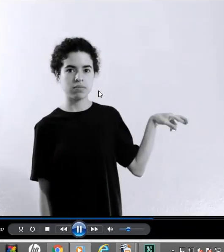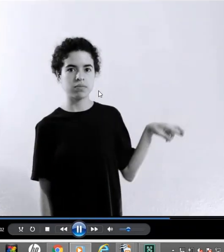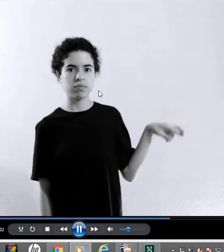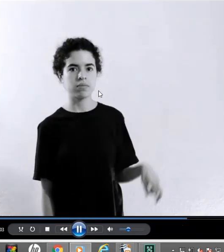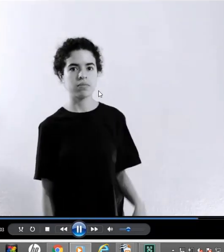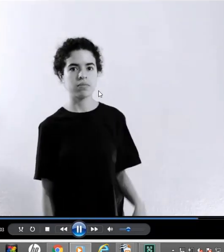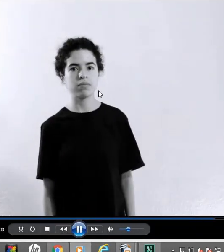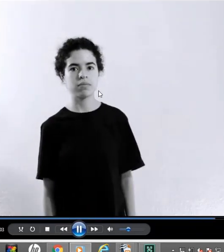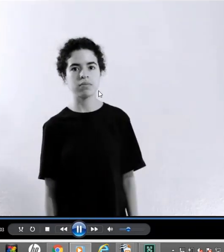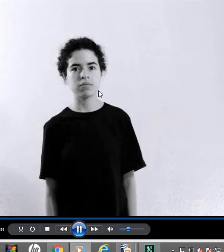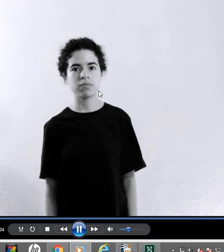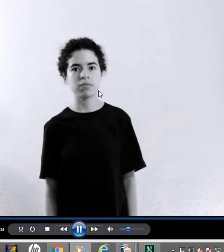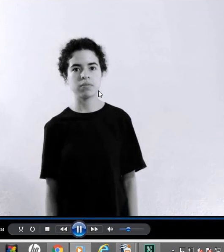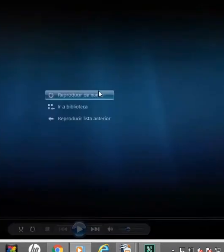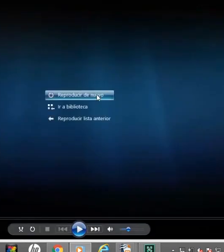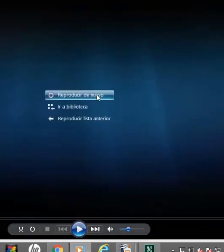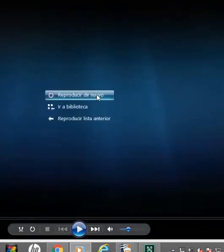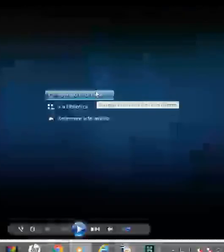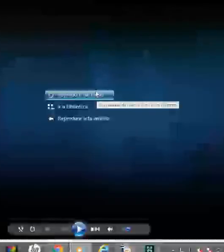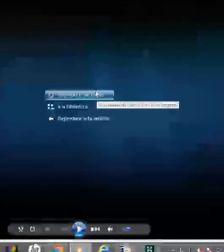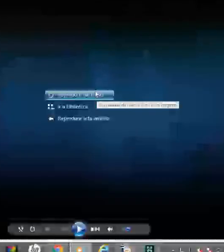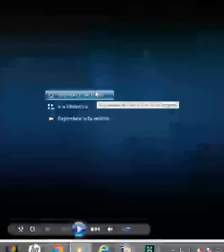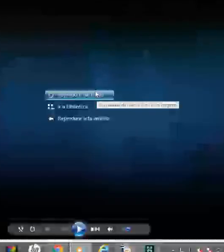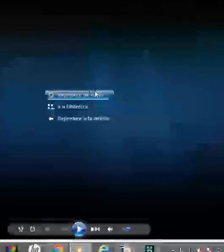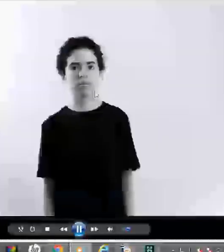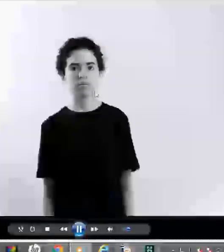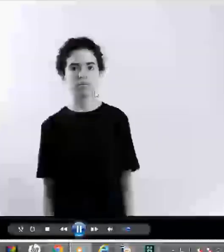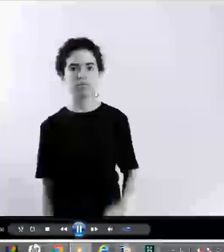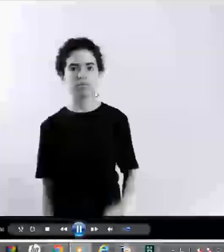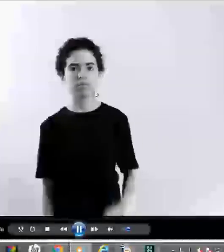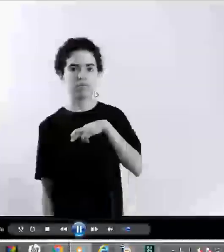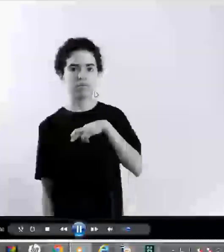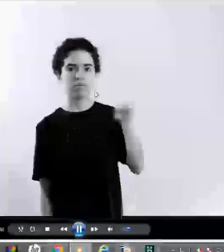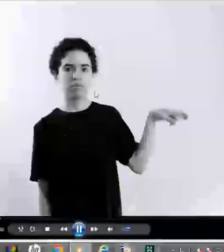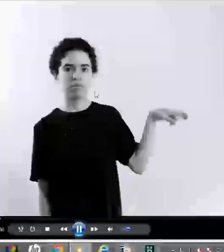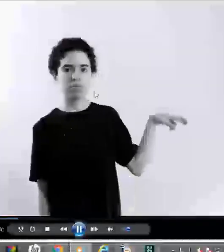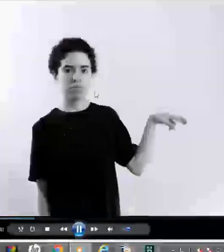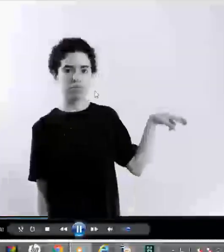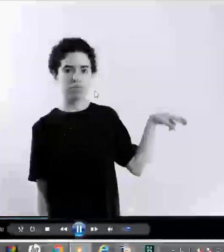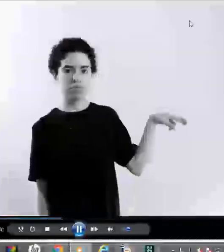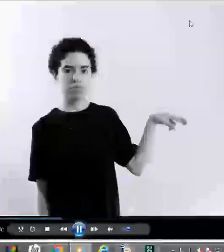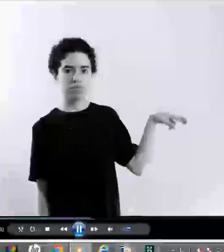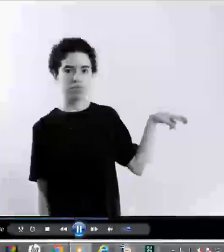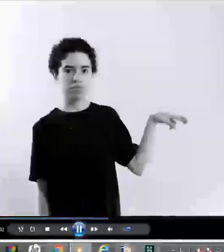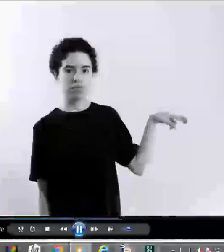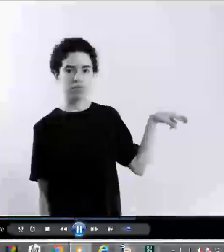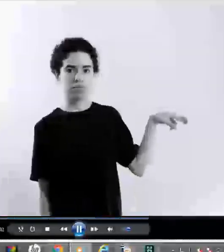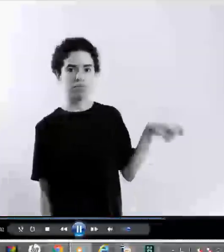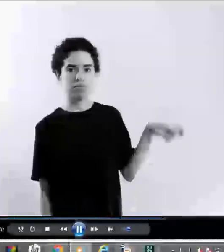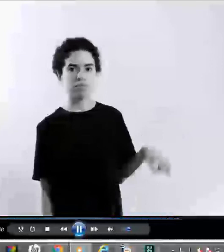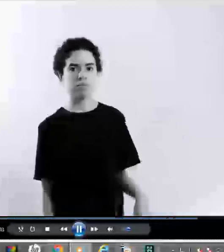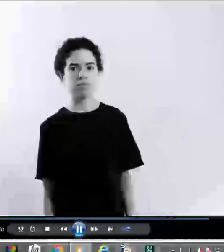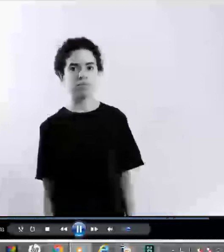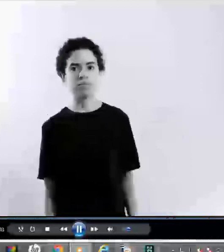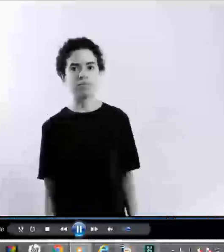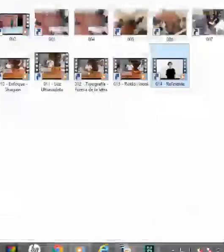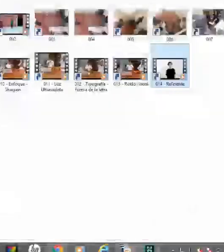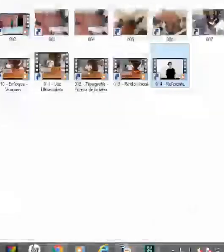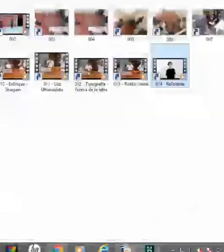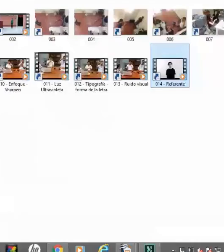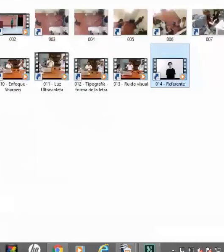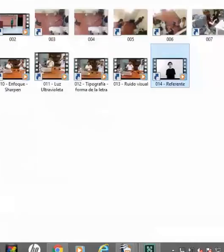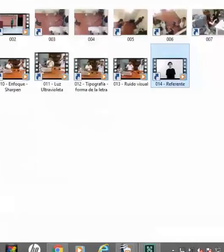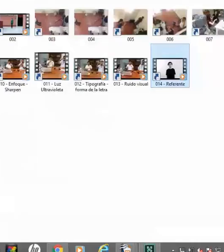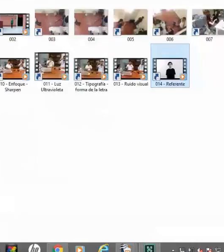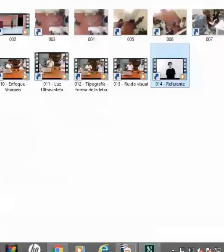Sofía era una de las que cuando hicimos la primera prueba jugando en teoría para el diseño visual 3, les dije, miren, vamos a hacer esto, este es el